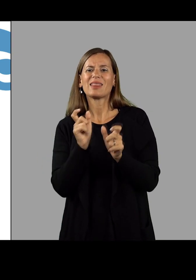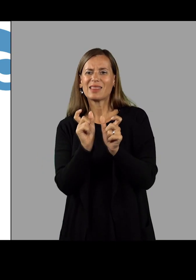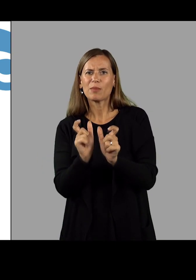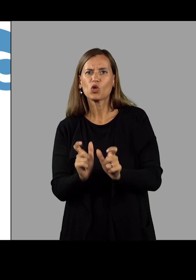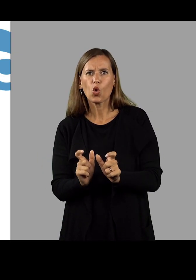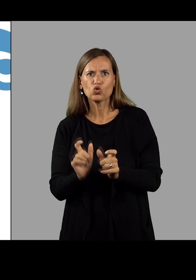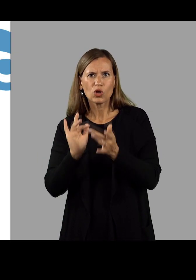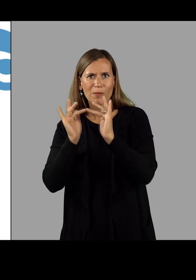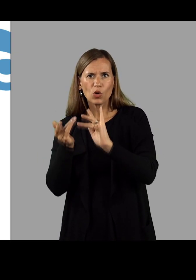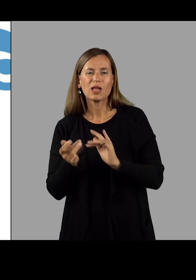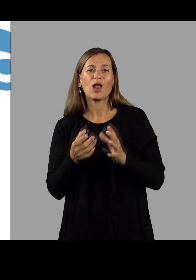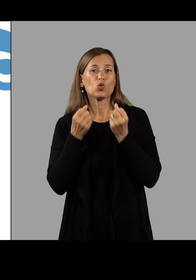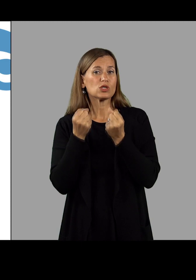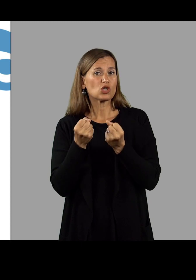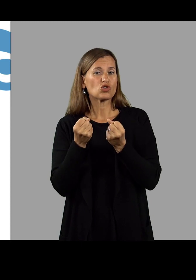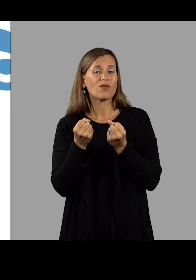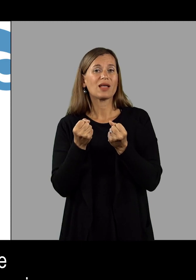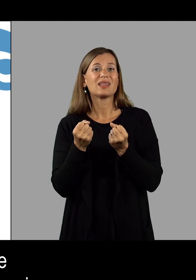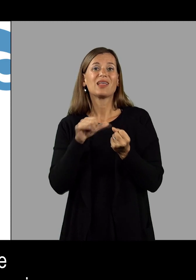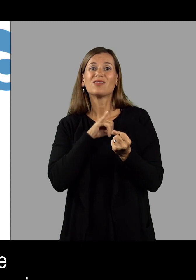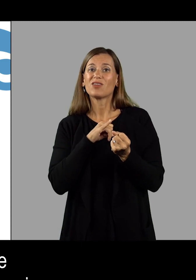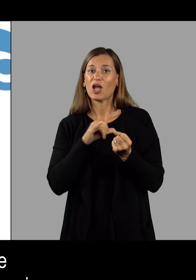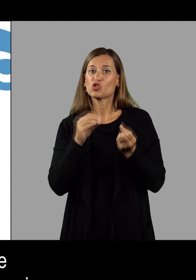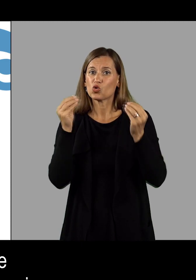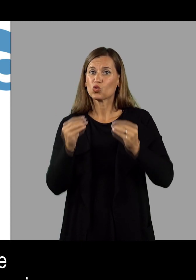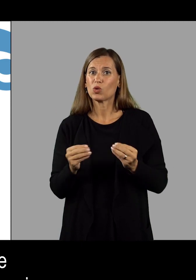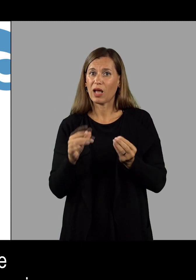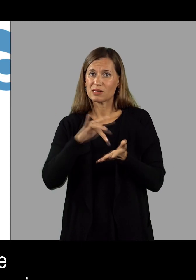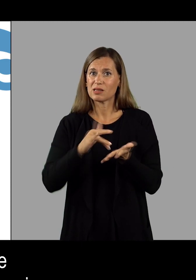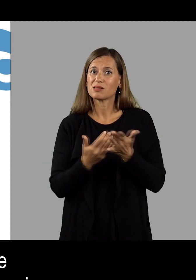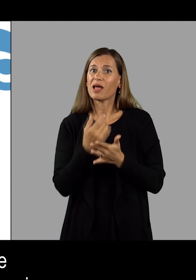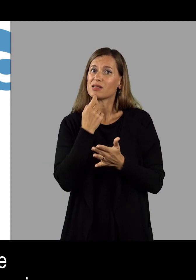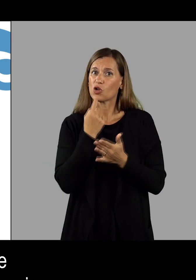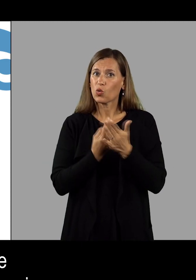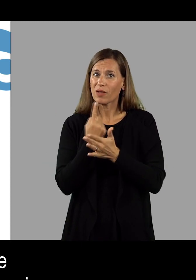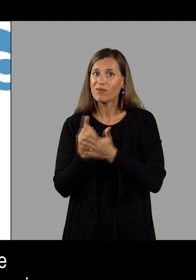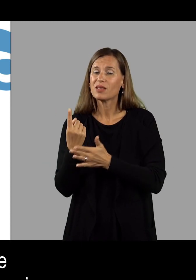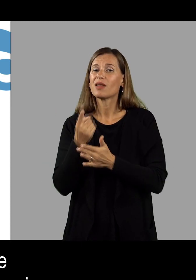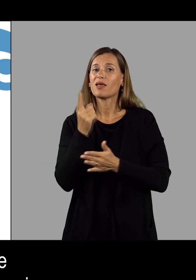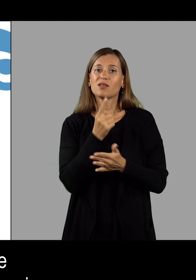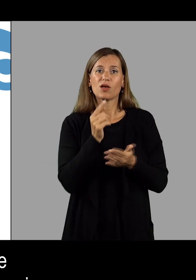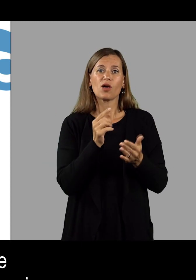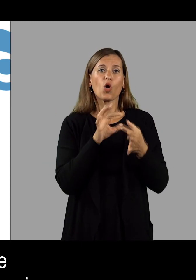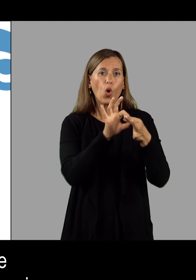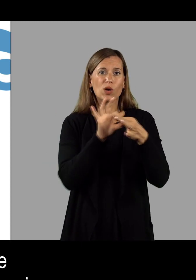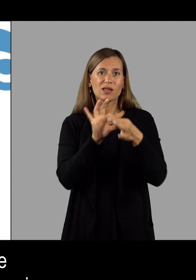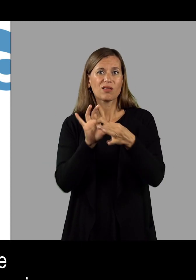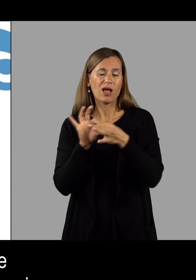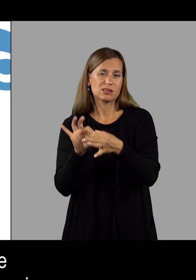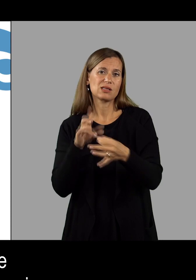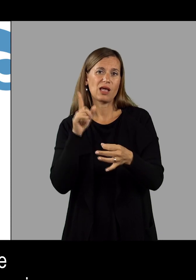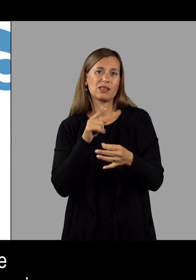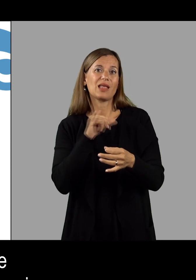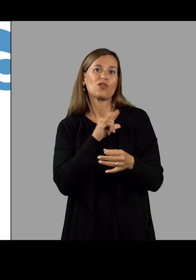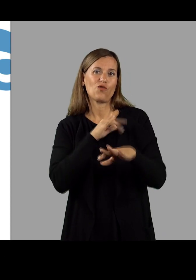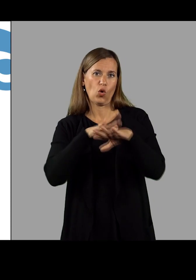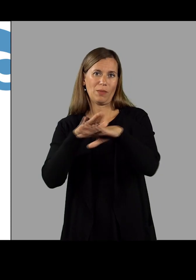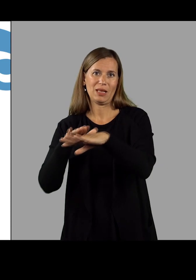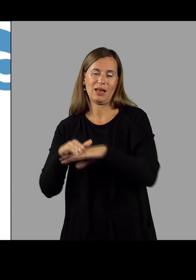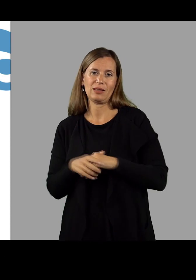nadgradnja korpusov, torej jezikovnih virov, drugi govorne tehnologije, potem semantični viri in